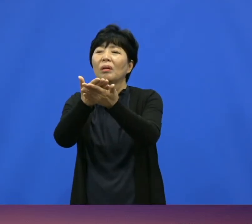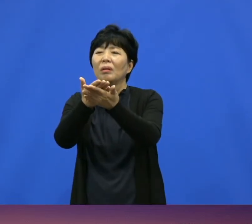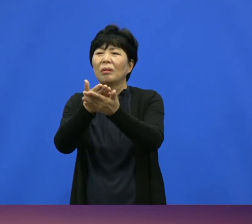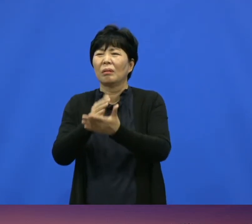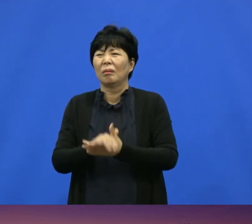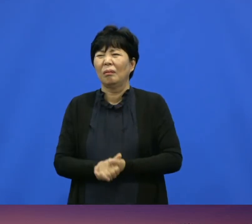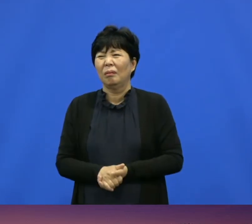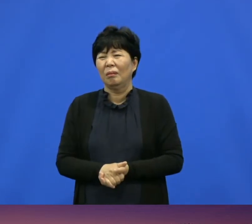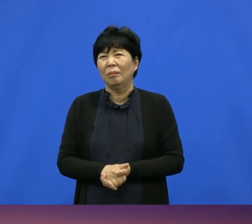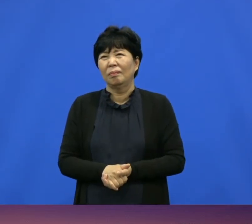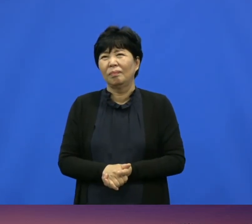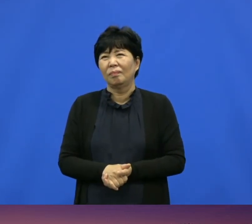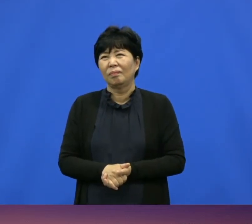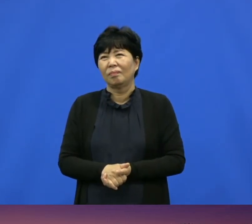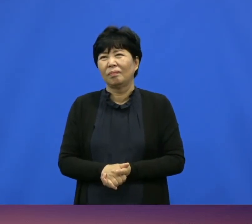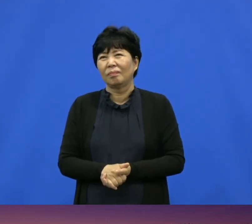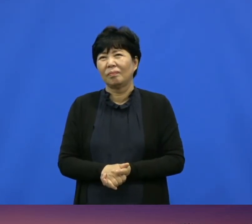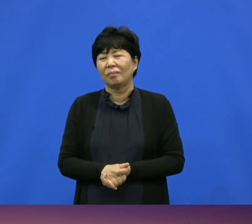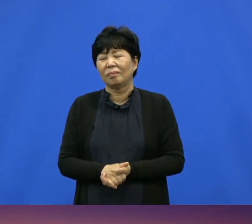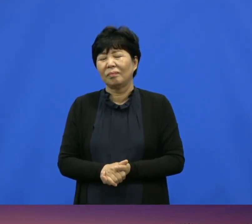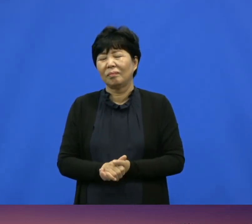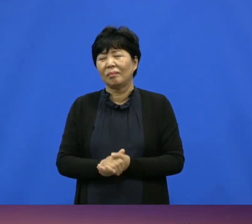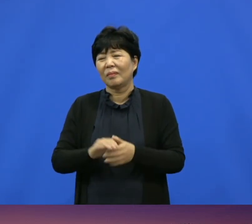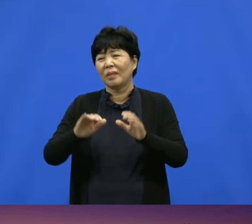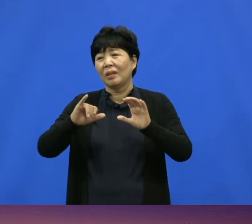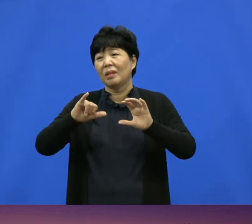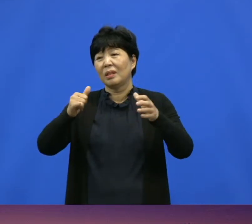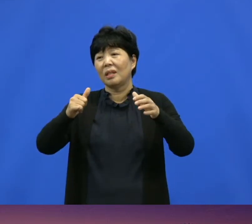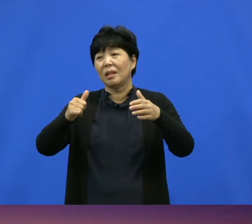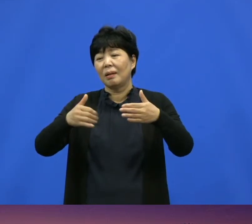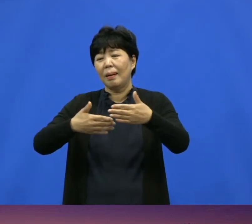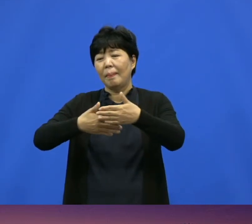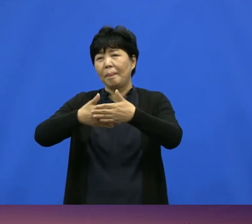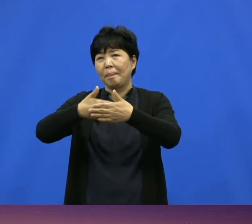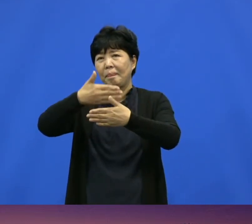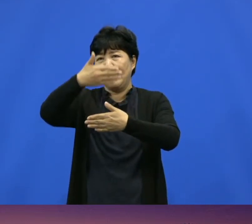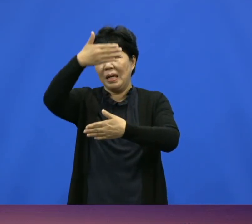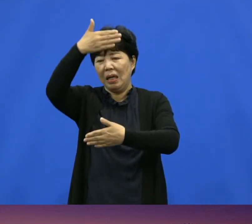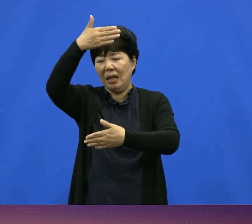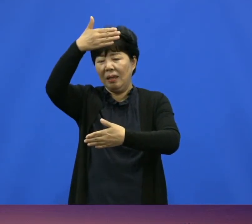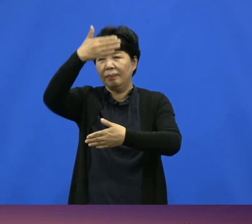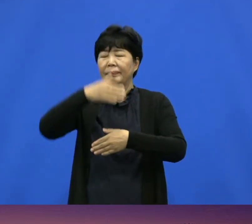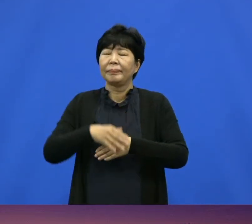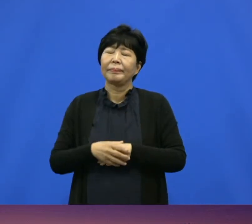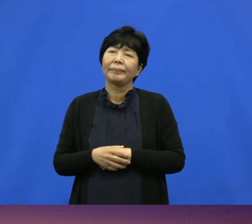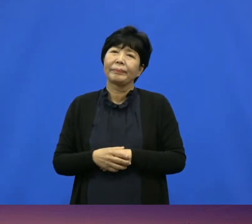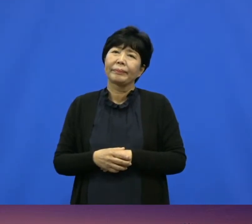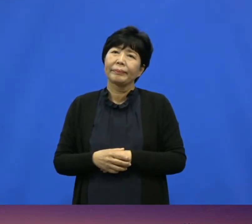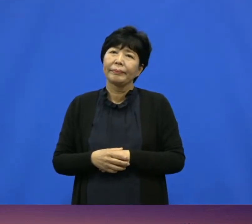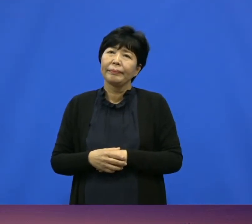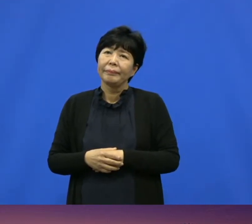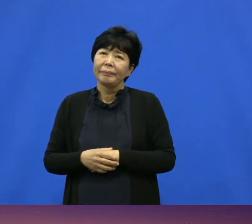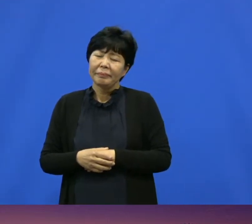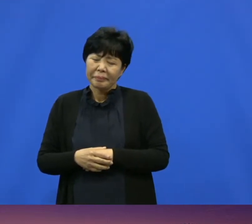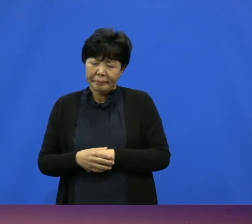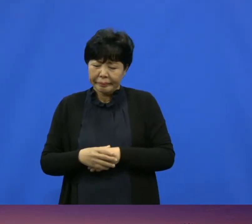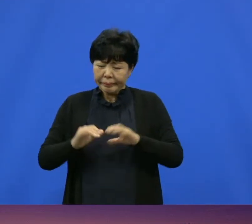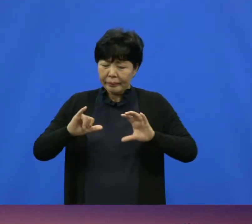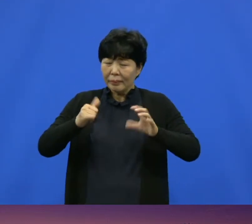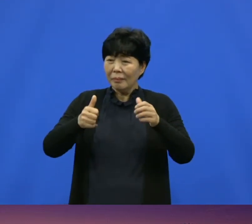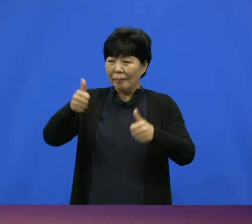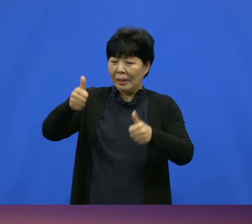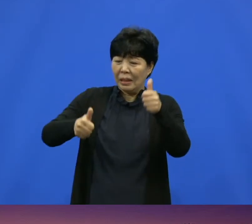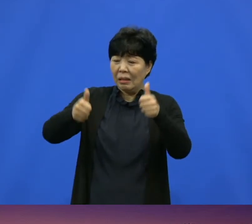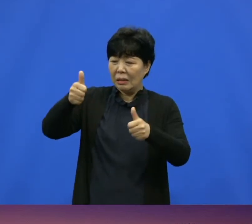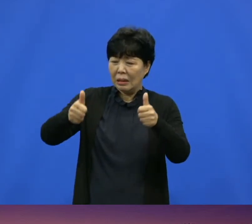외톨이를 해요. 세상에 경쟁에서 다 밀려나고 아무리 해도 뭐가 안 된다라고 자기